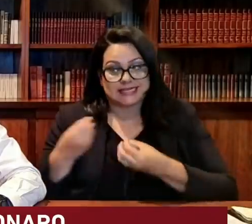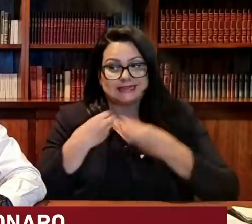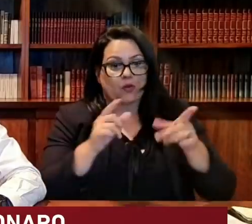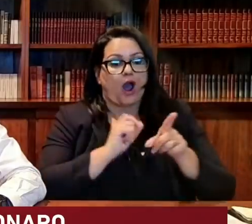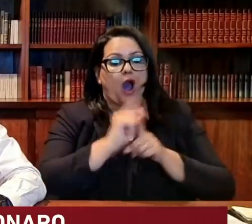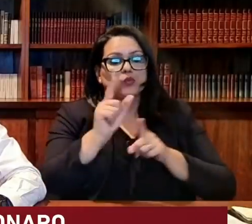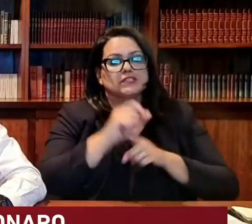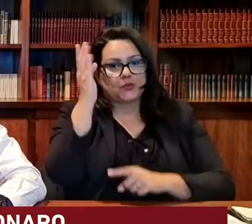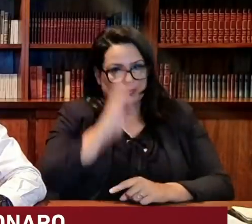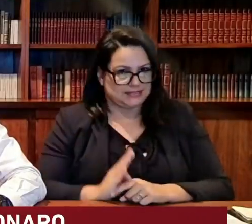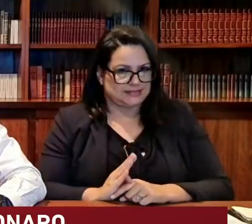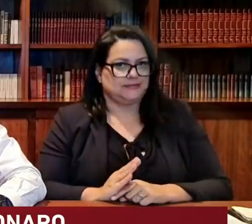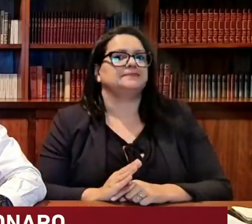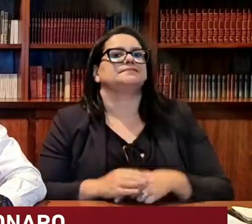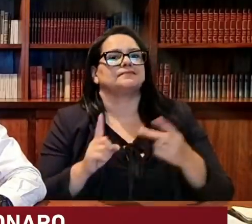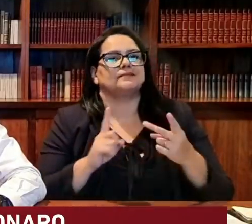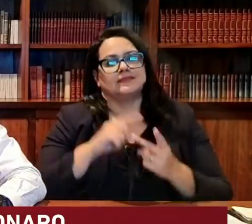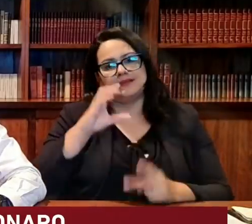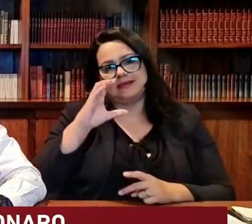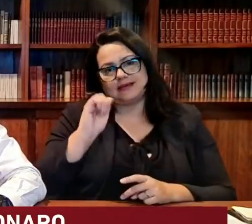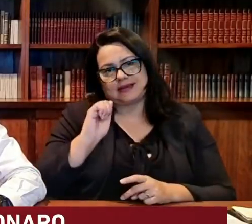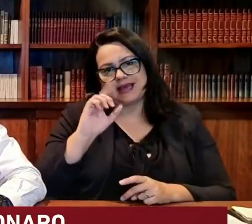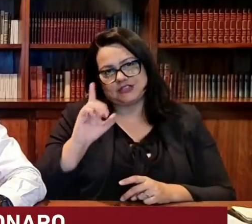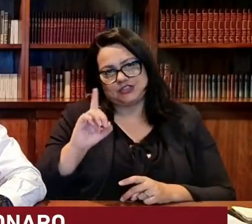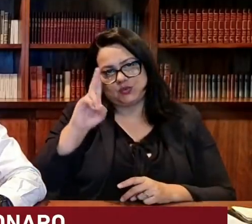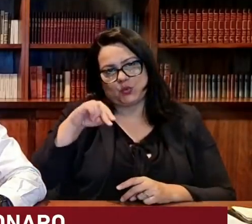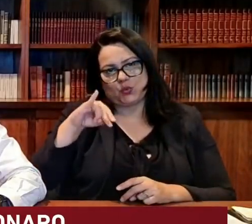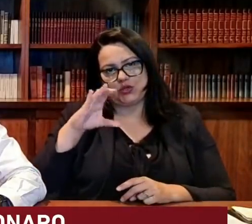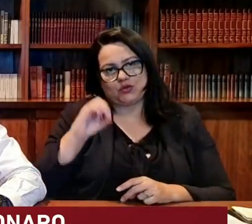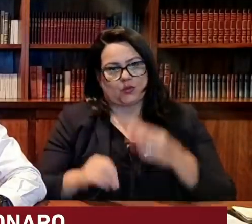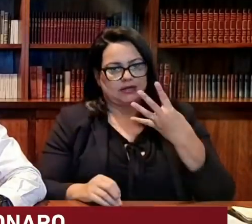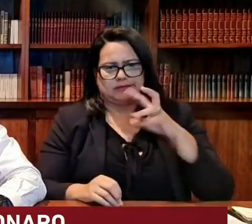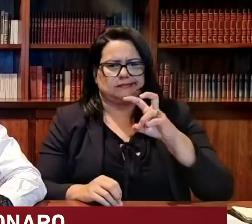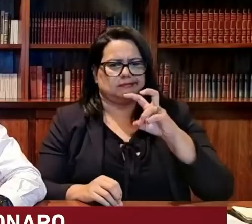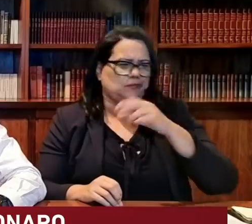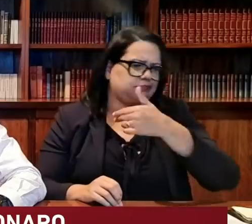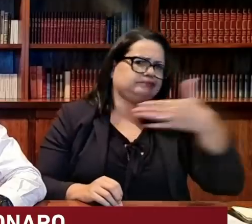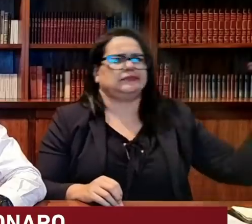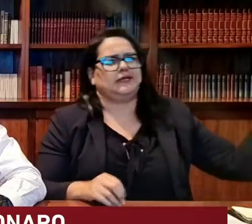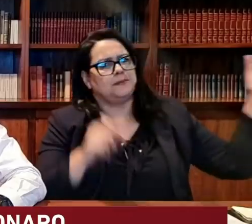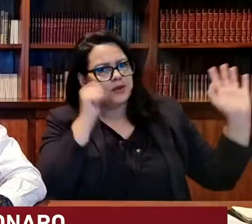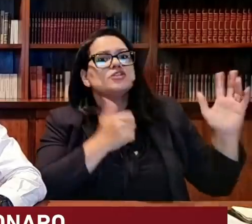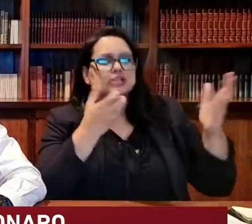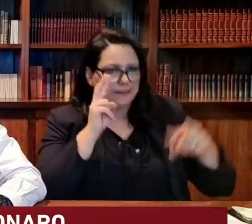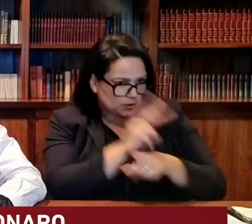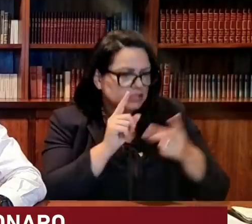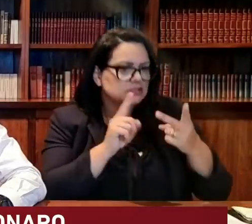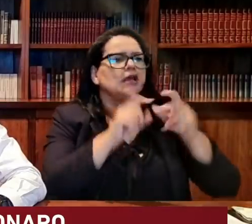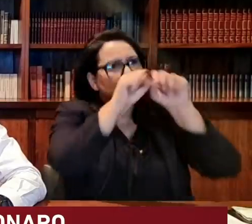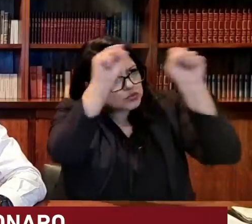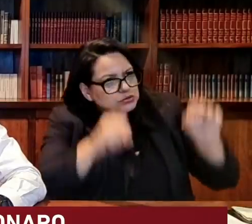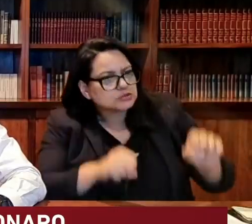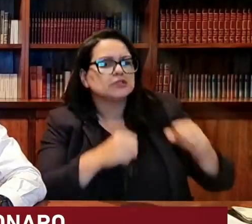foi? Sim. No Cade Único tem 45 milhões de mulheres. A gente quer proteger e dar assistência, mas a gente quer que essas mulheres